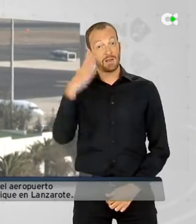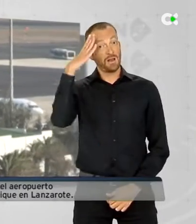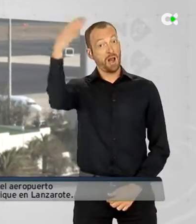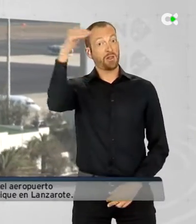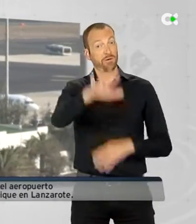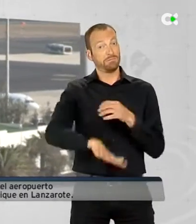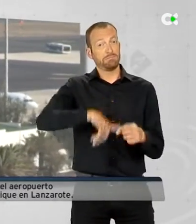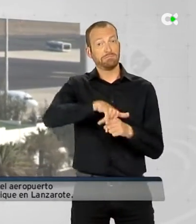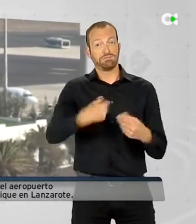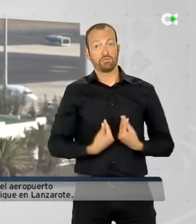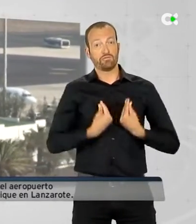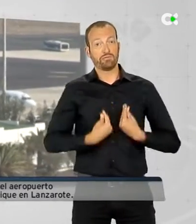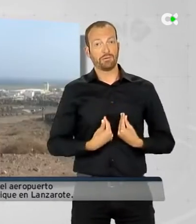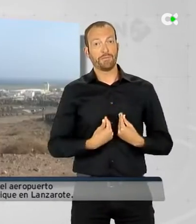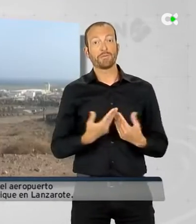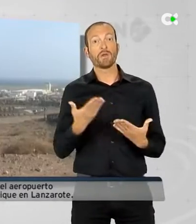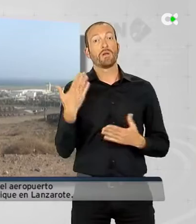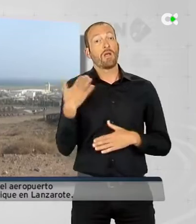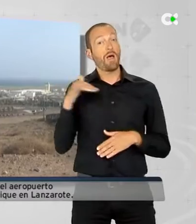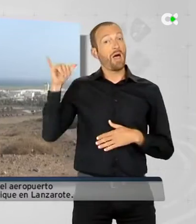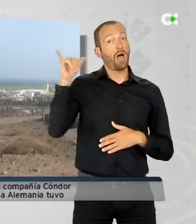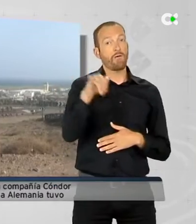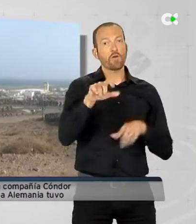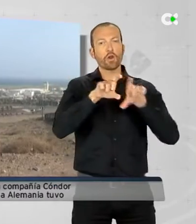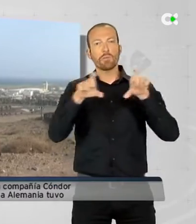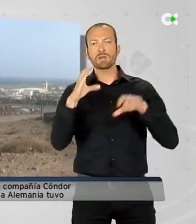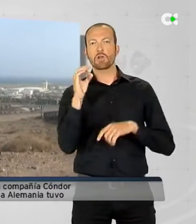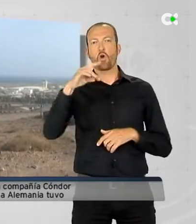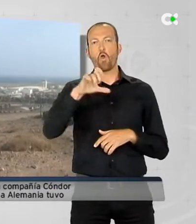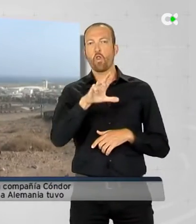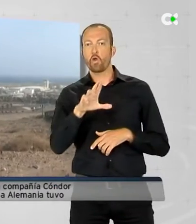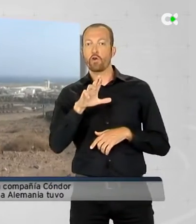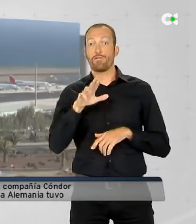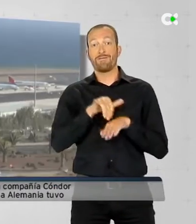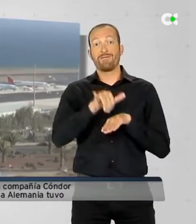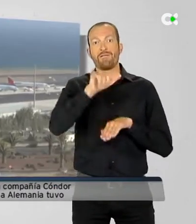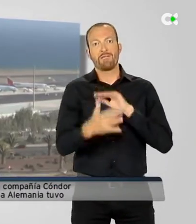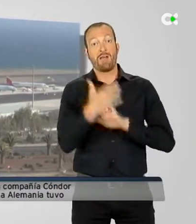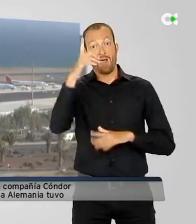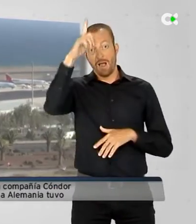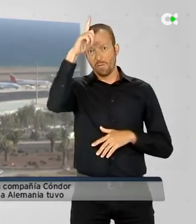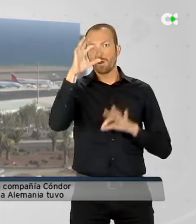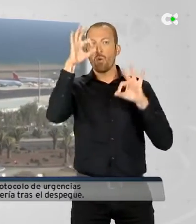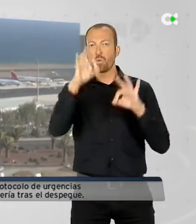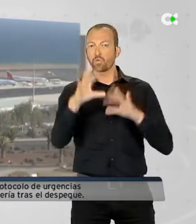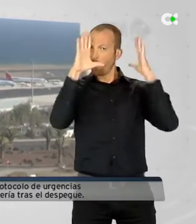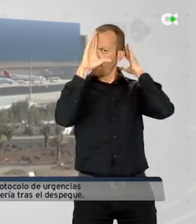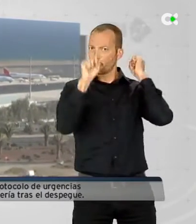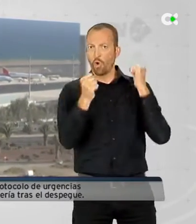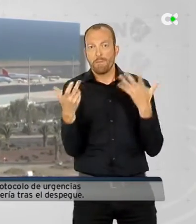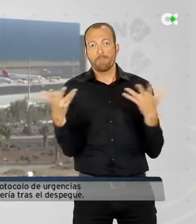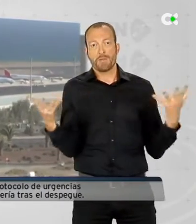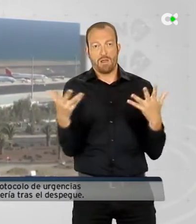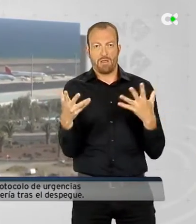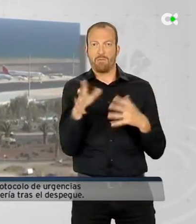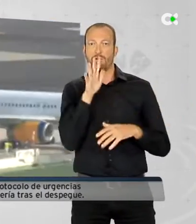Susto en el aeropuerto de César Manrique, en Lanzarote. Un avión de la compañía Cóndor, con destino a Alemania, tuvo que utilizar el protocolo